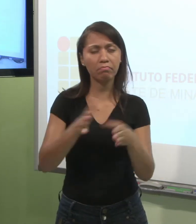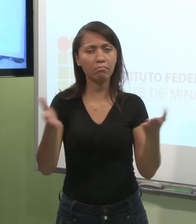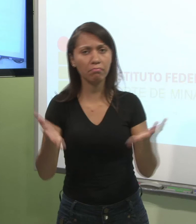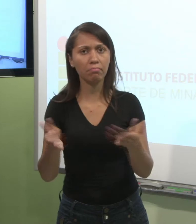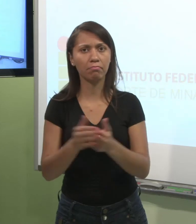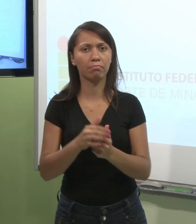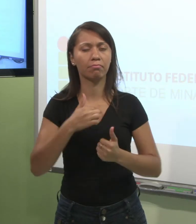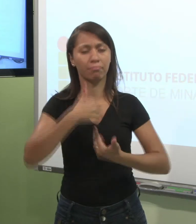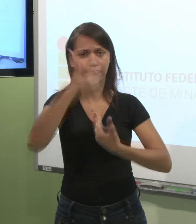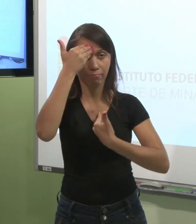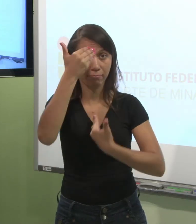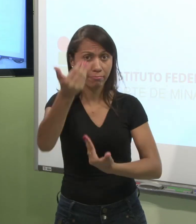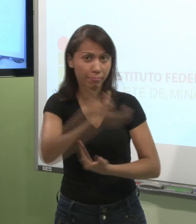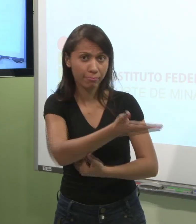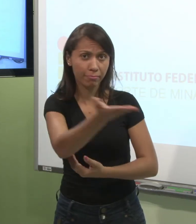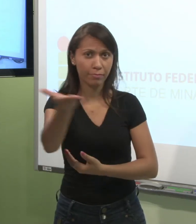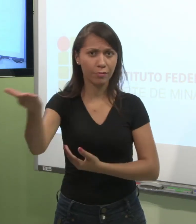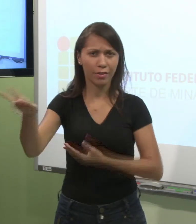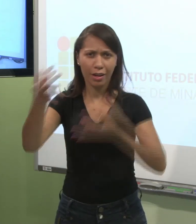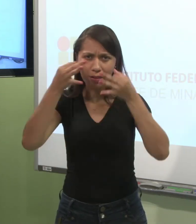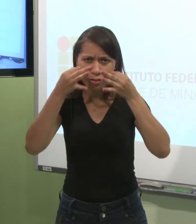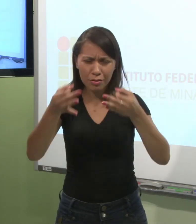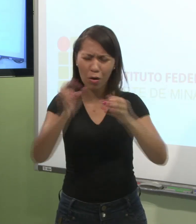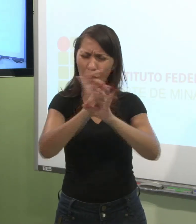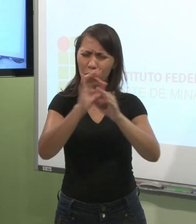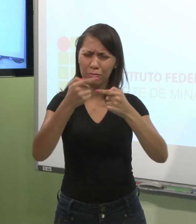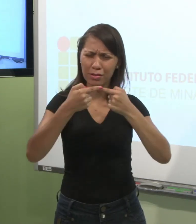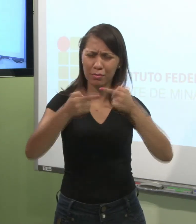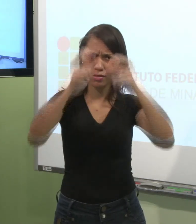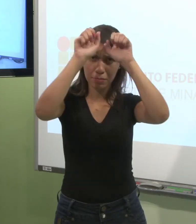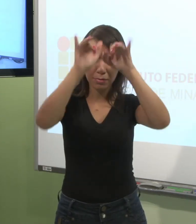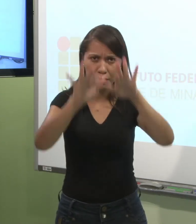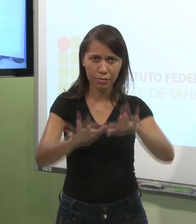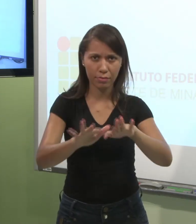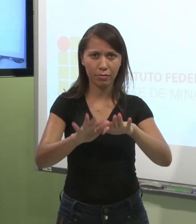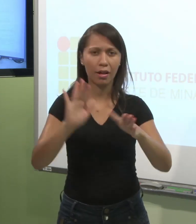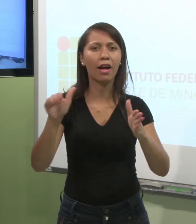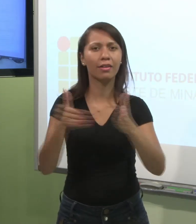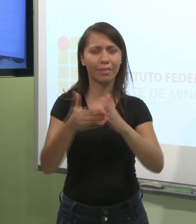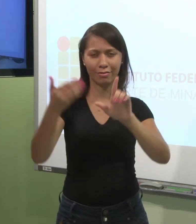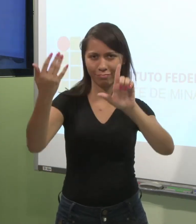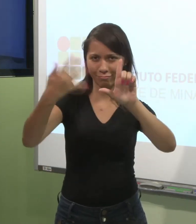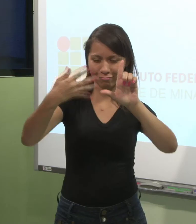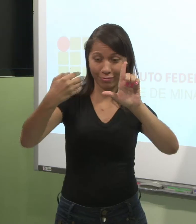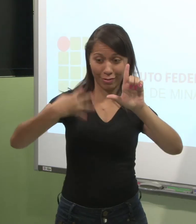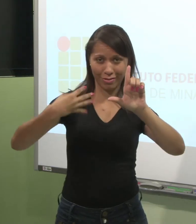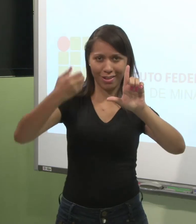Gostaria de agradecê-los pela atenção, tenham todos uma semana abençoada e até a próxima aula.